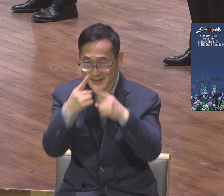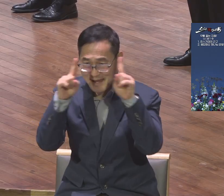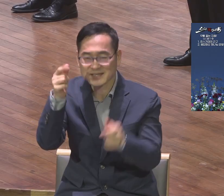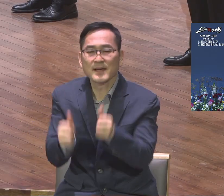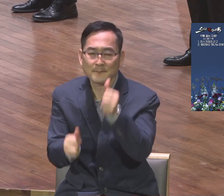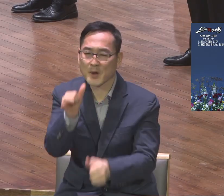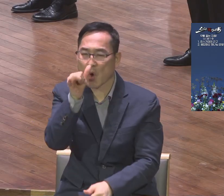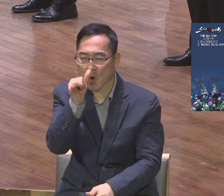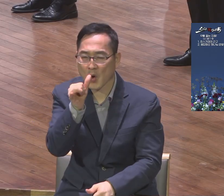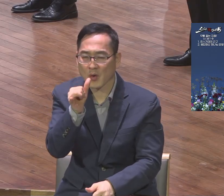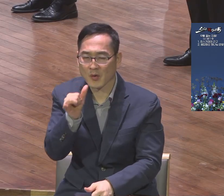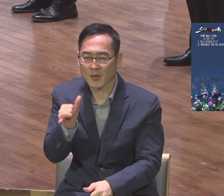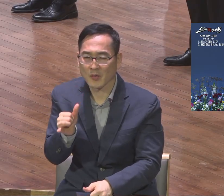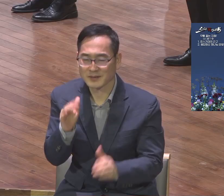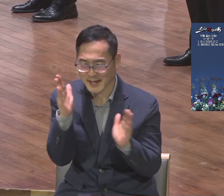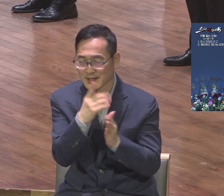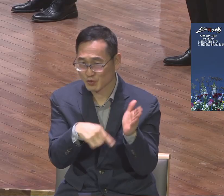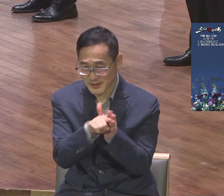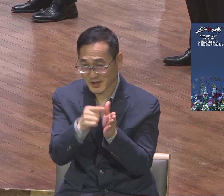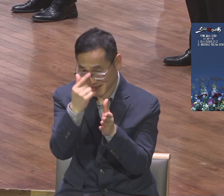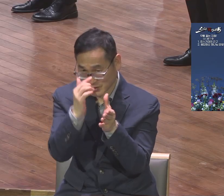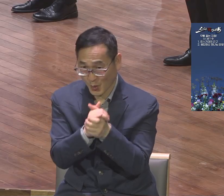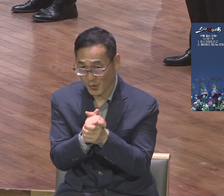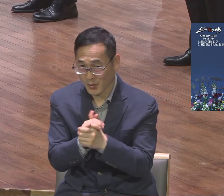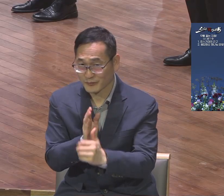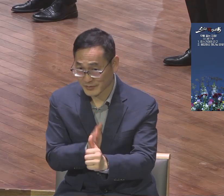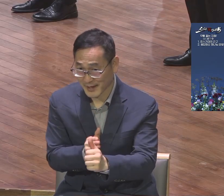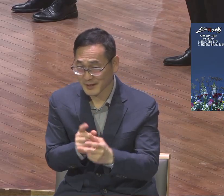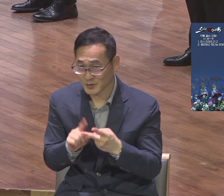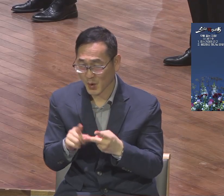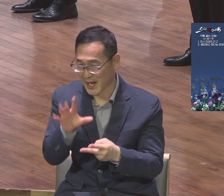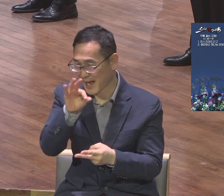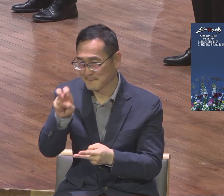수능생들 위해서 기도해 주시고 우리 암환자 중환자를 위해서 기도해 주시기